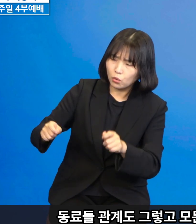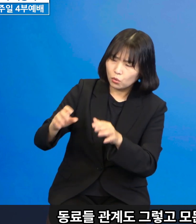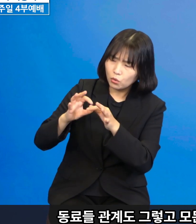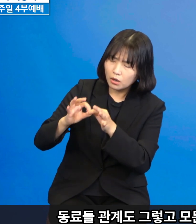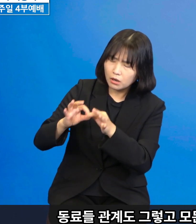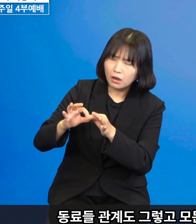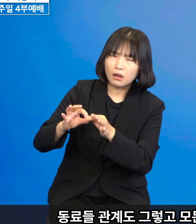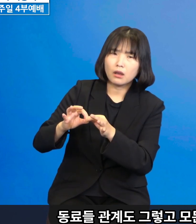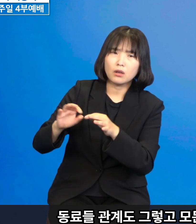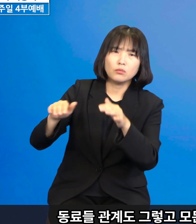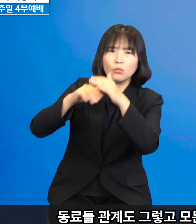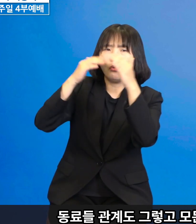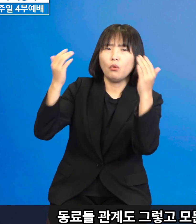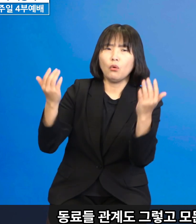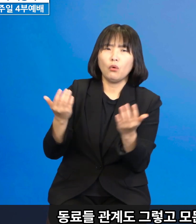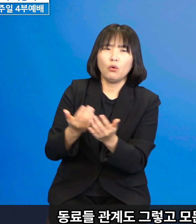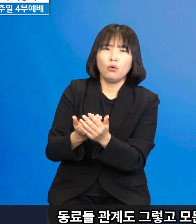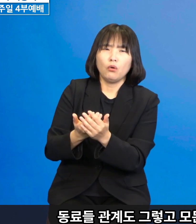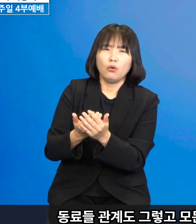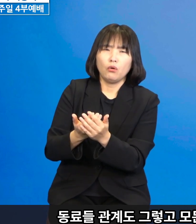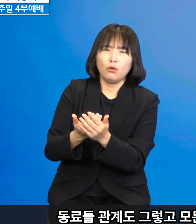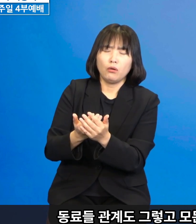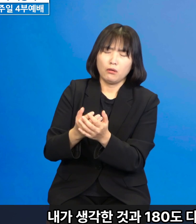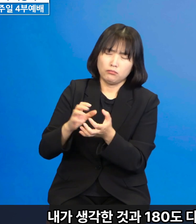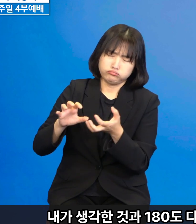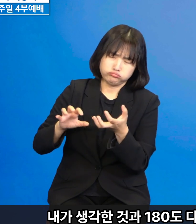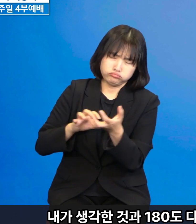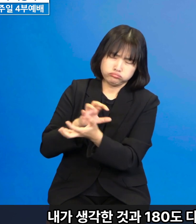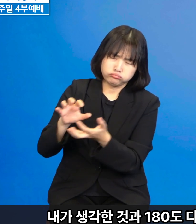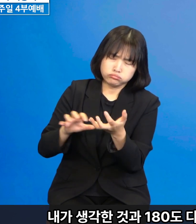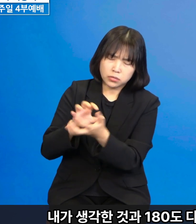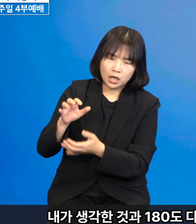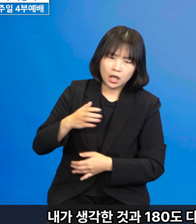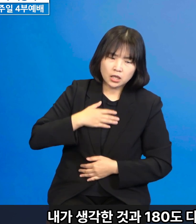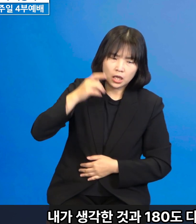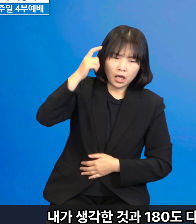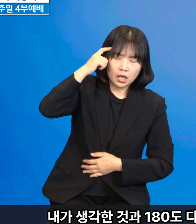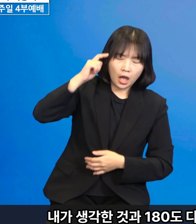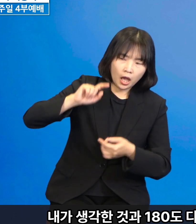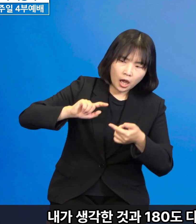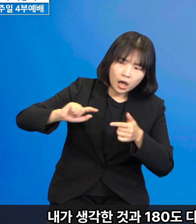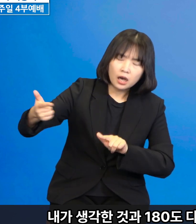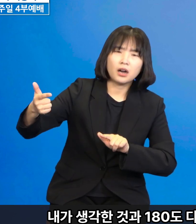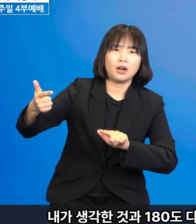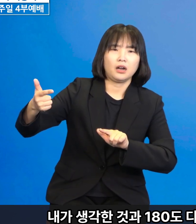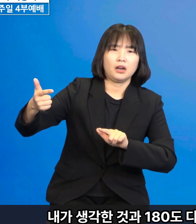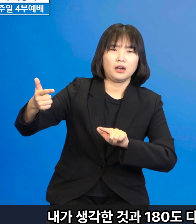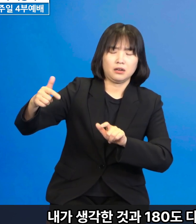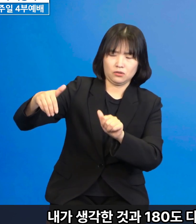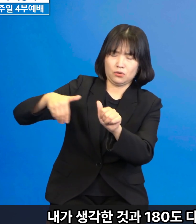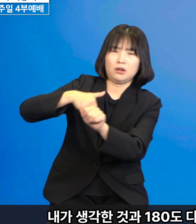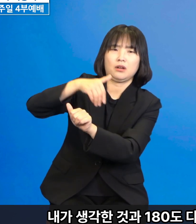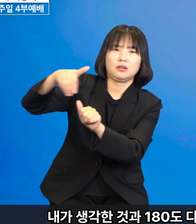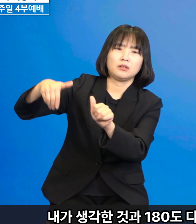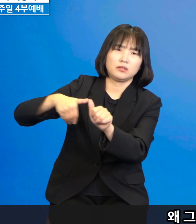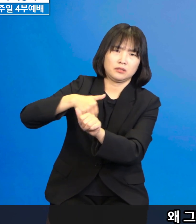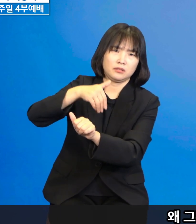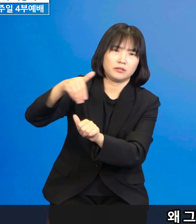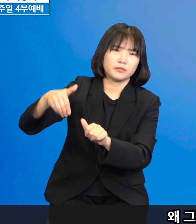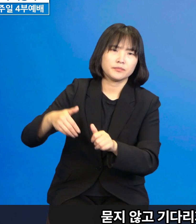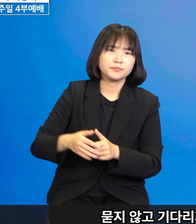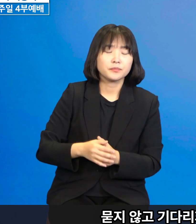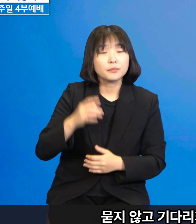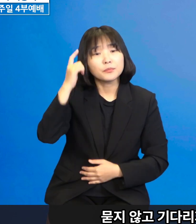그렇고 모든 것이 엉망이고 뒤죽박죽이고 내가 생각한 건 180도 다른 환경 속에 처하게 되었습니다.